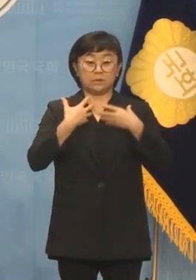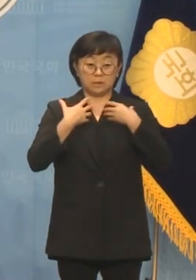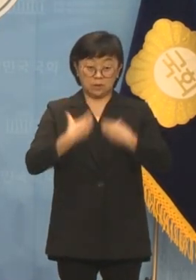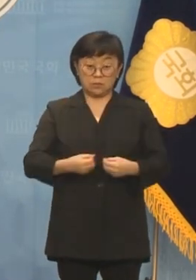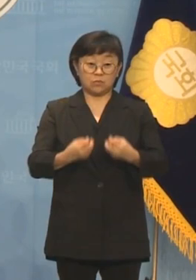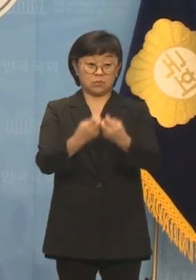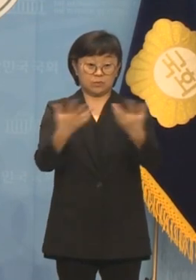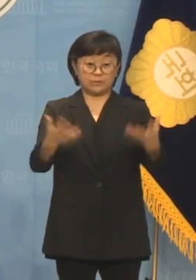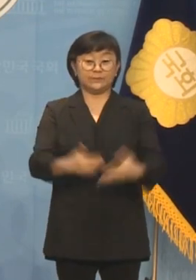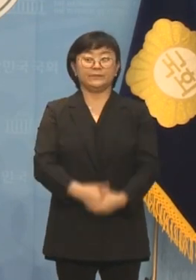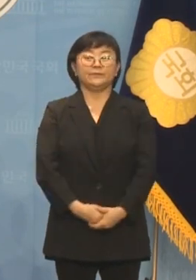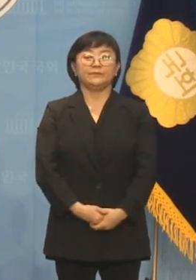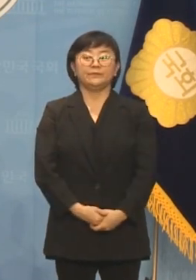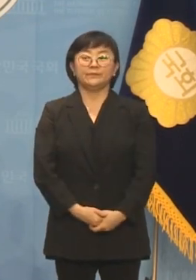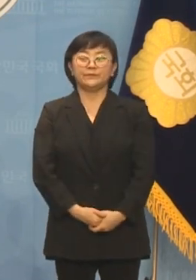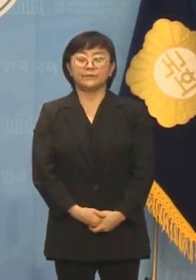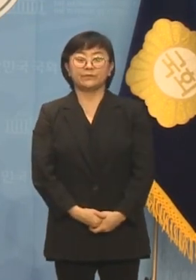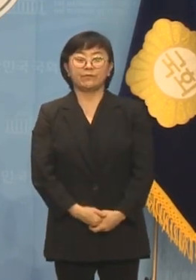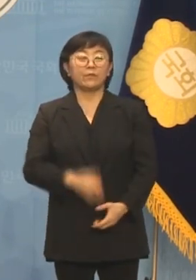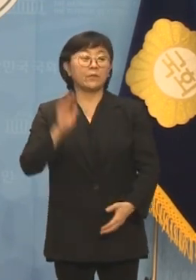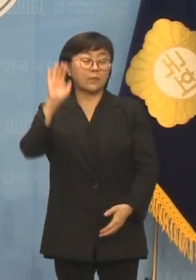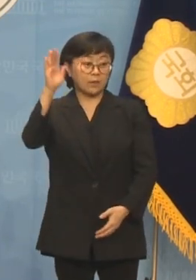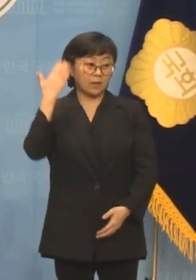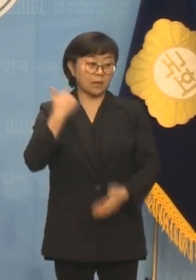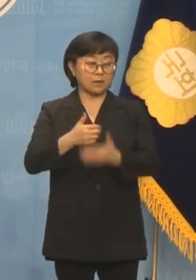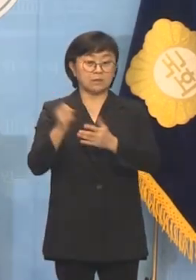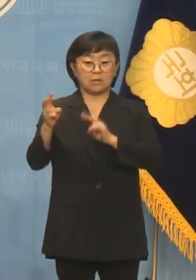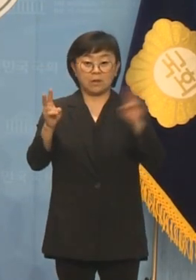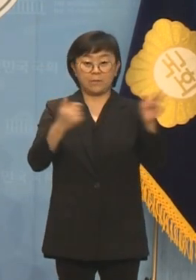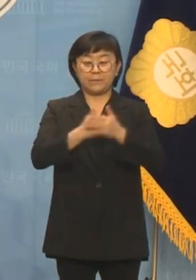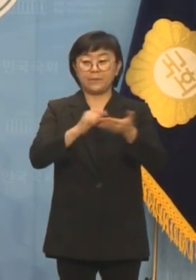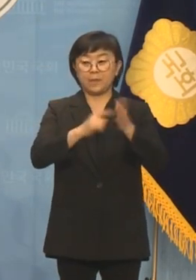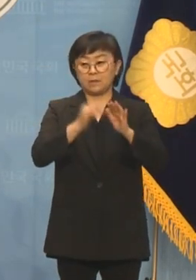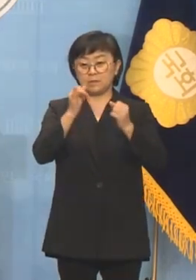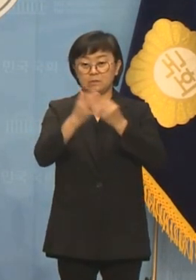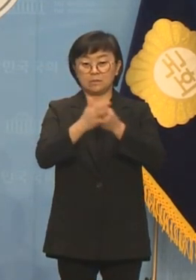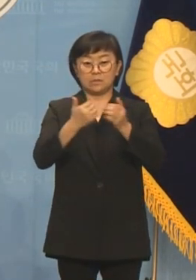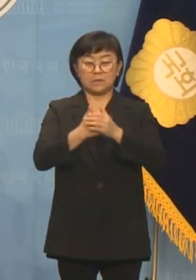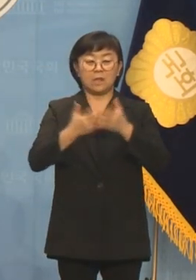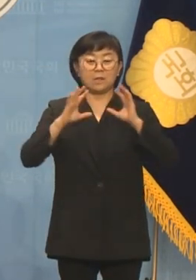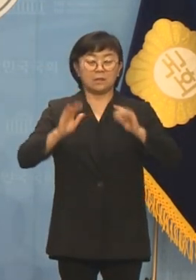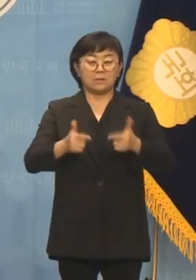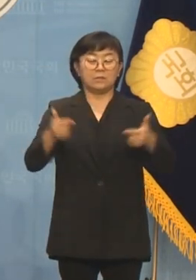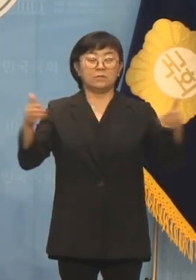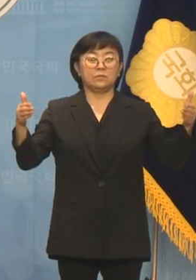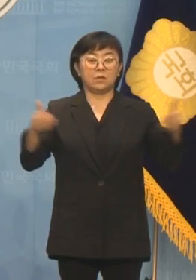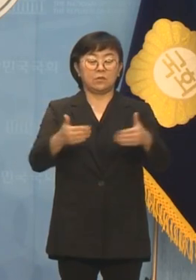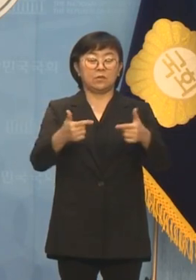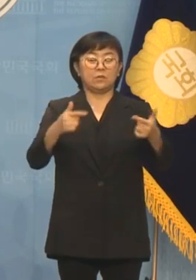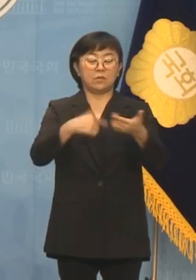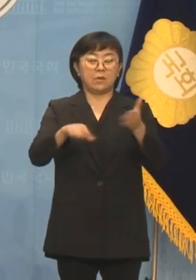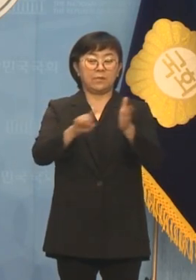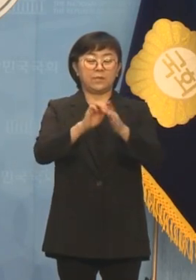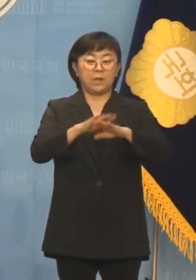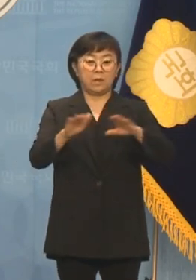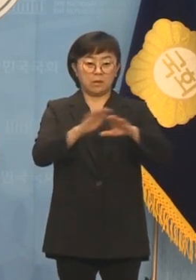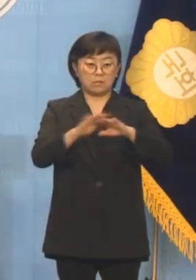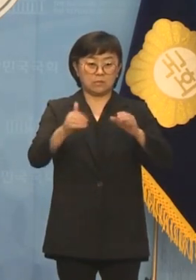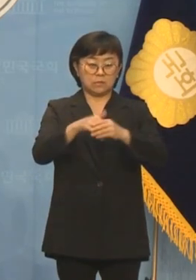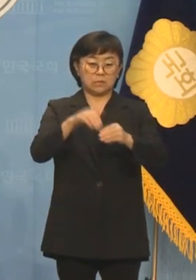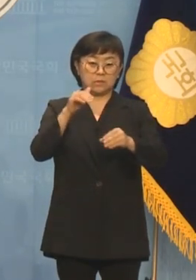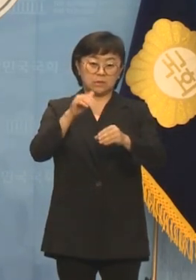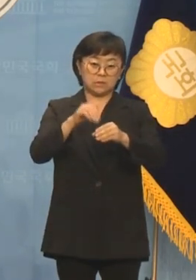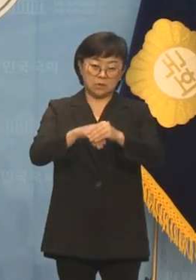수 없었습니다. 최근 양당에서 발표한 저출산 대응 공약이 선거